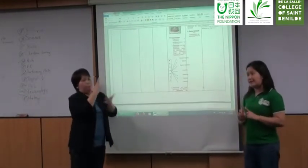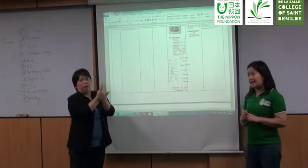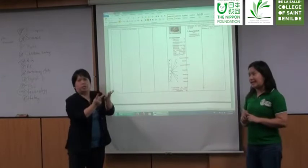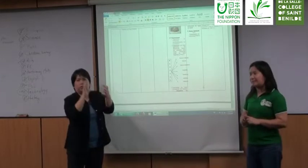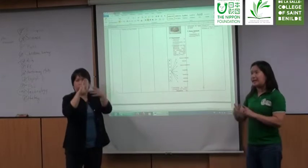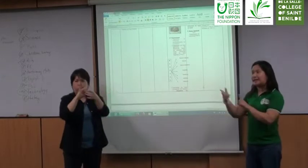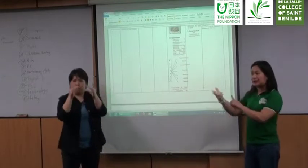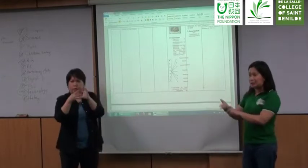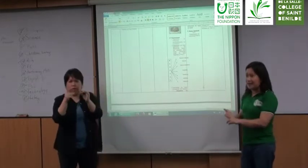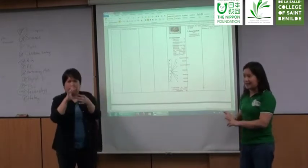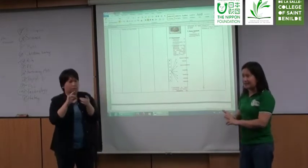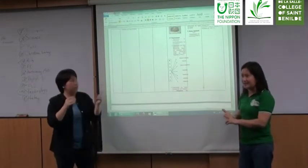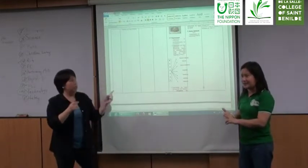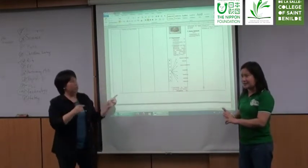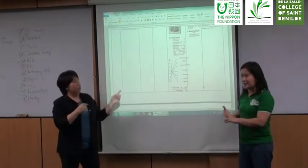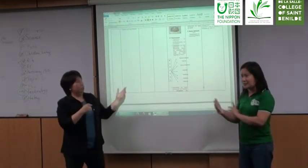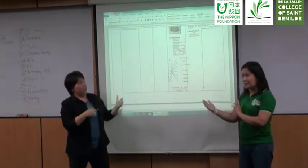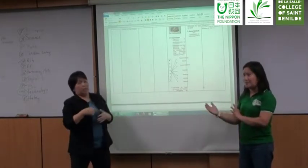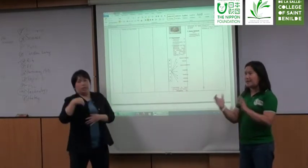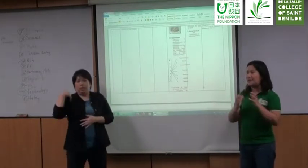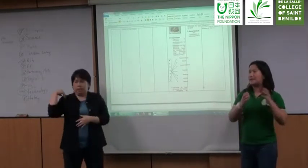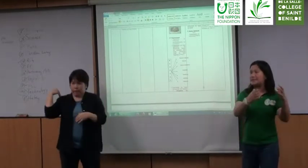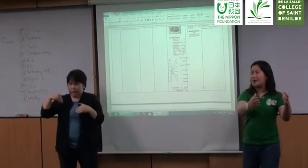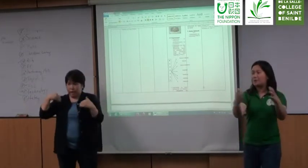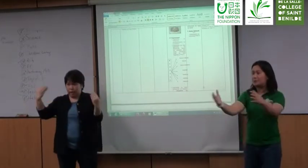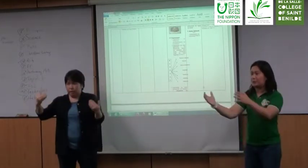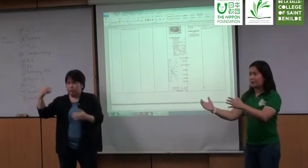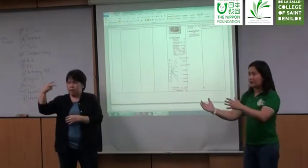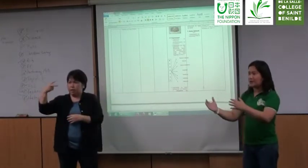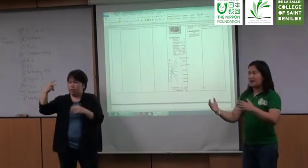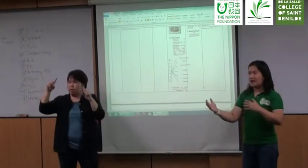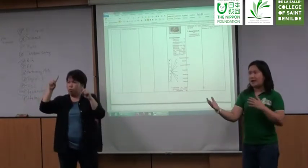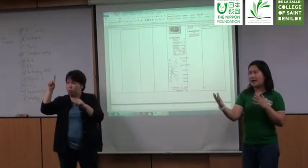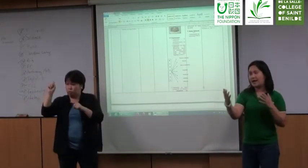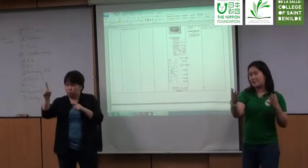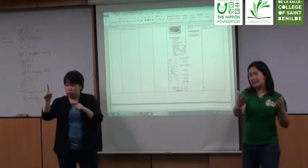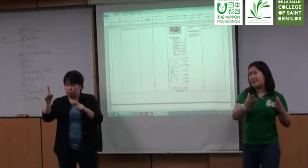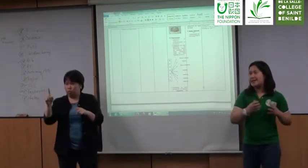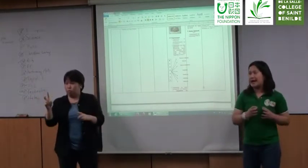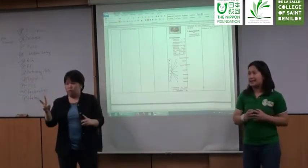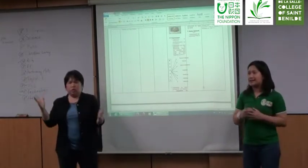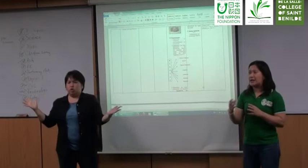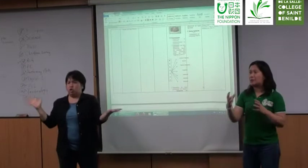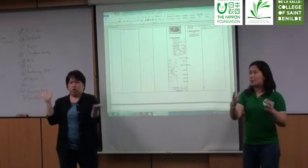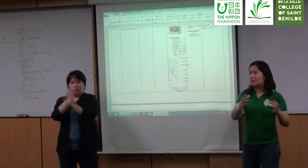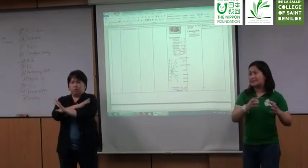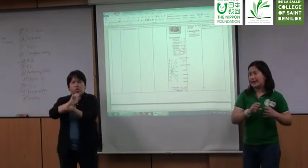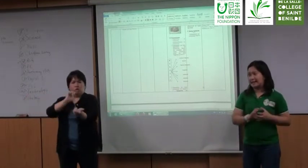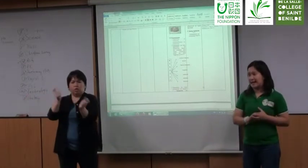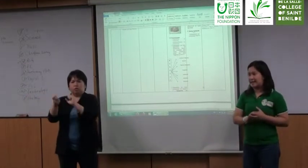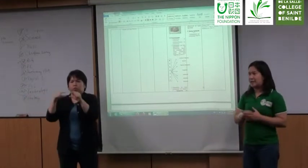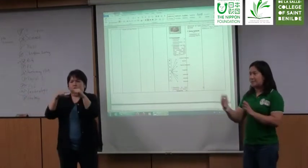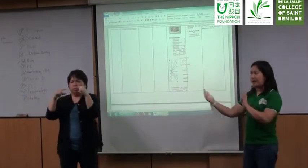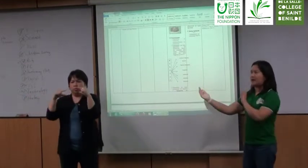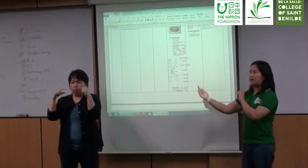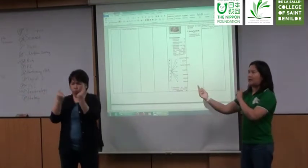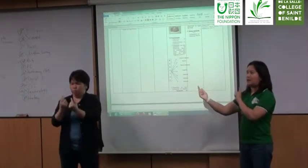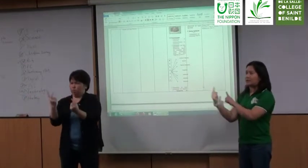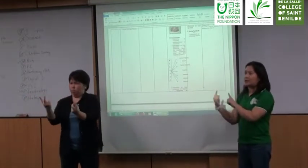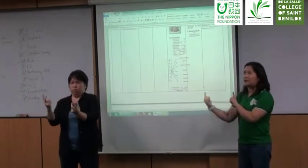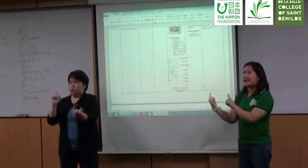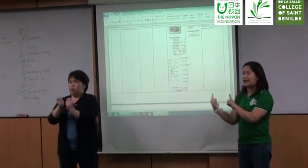mong gawin din na pangtatluhan na grupo. Para iba't ibang grupo, iba't ibang knowledge na nakukuha mo sa kanila. Hindi yung